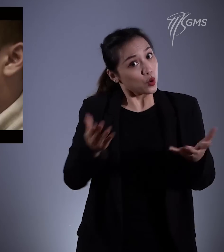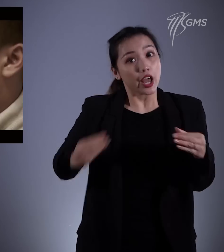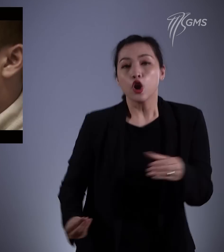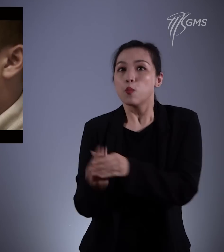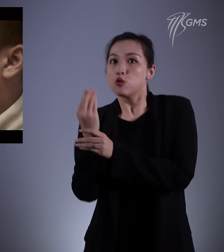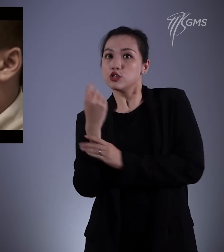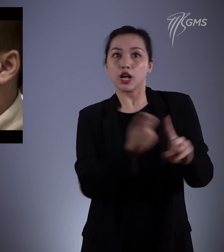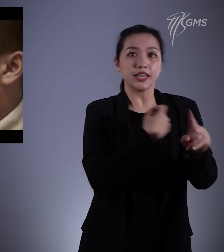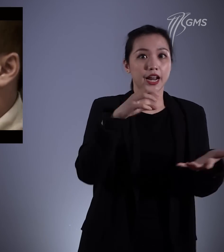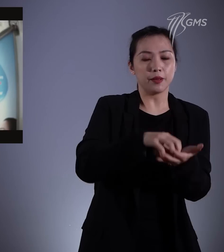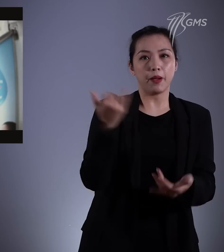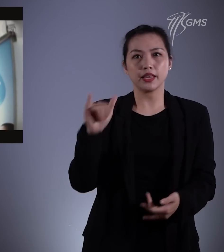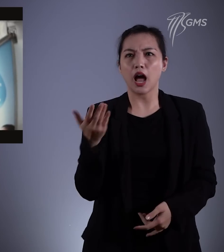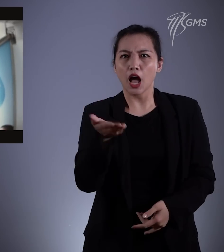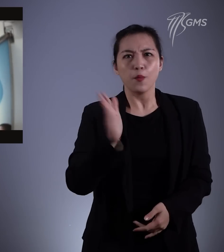terduga.